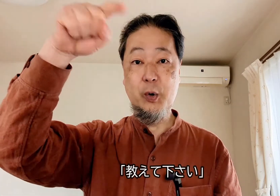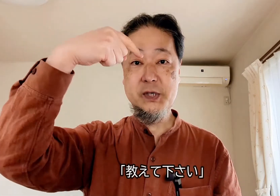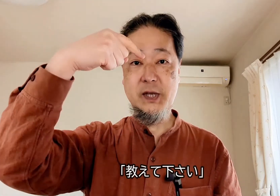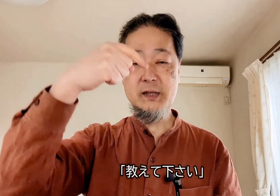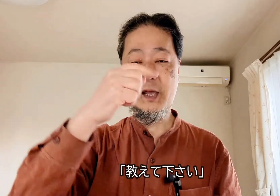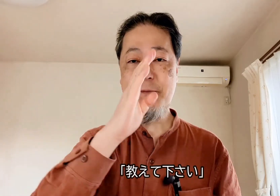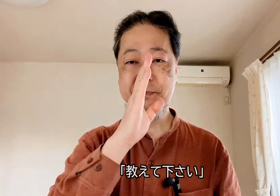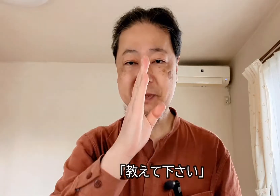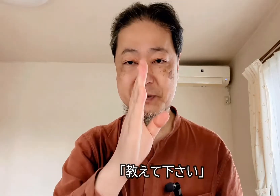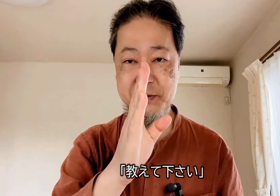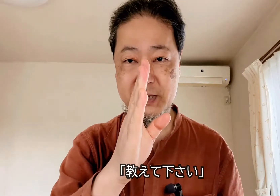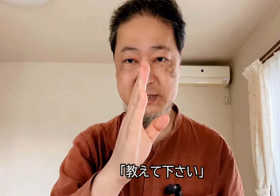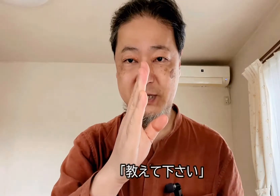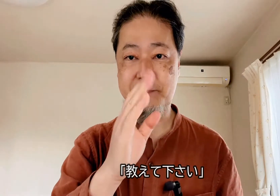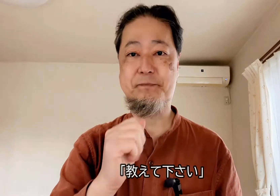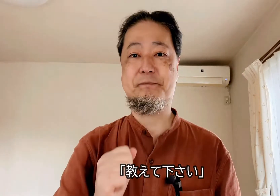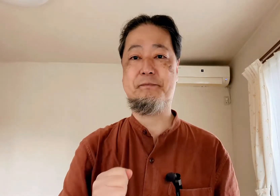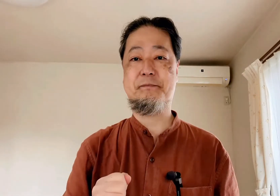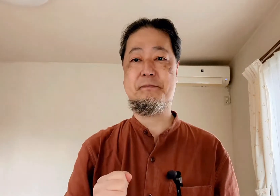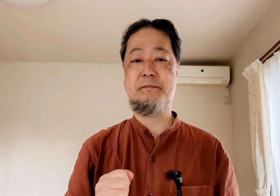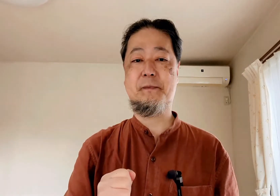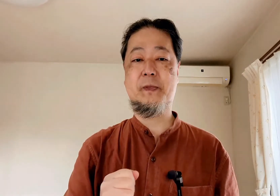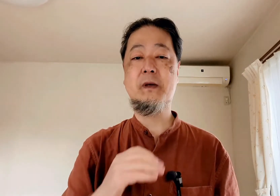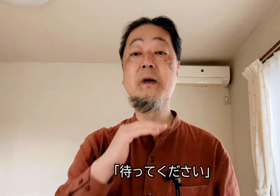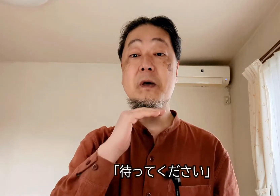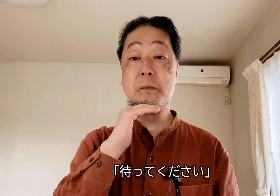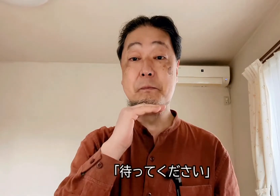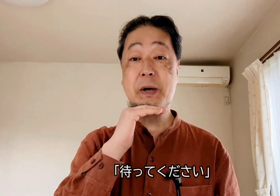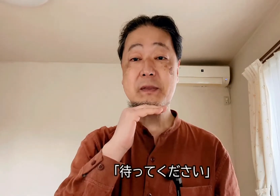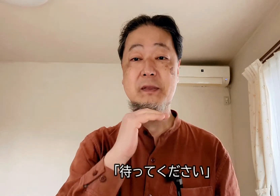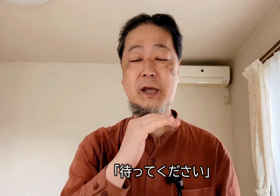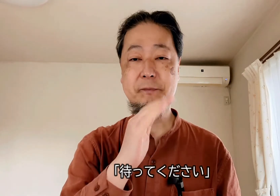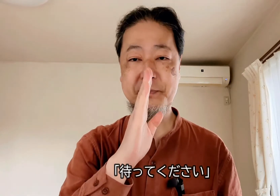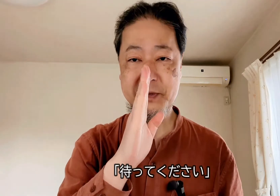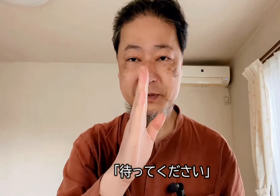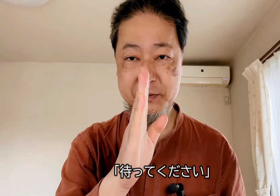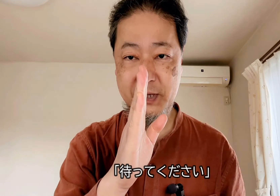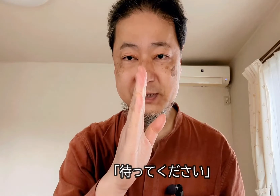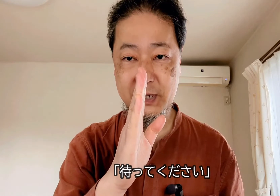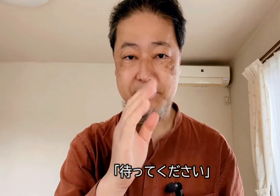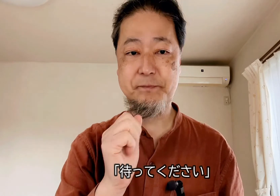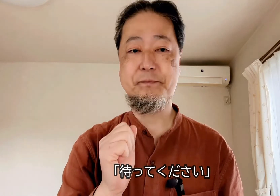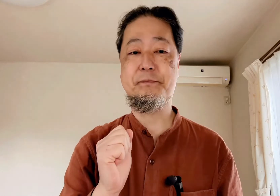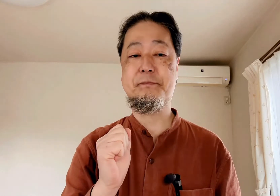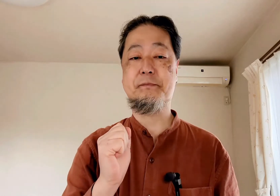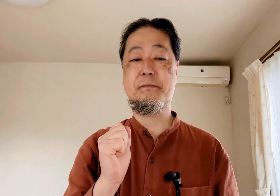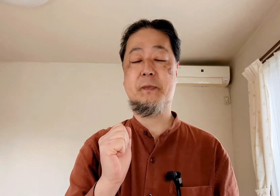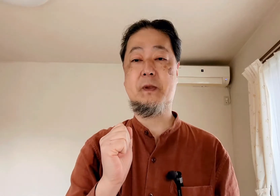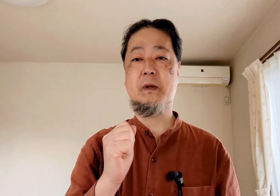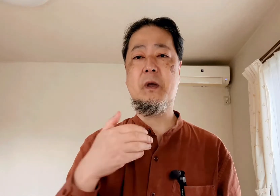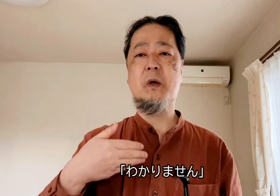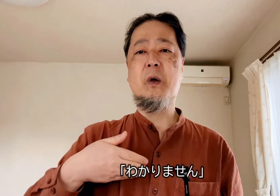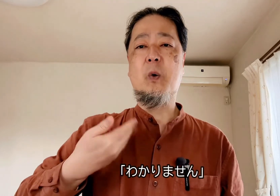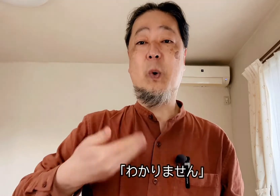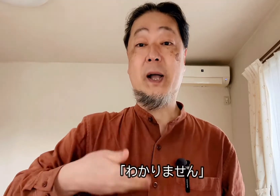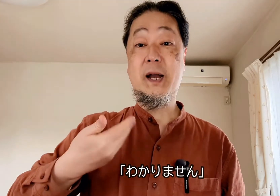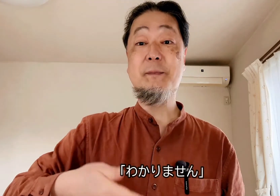教えてください。待ってください。わかり